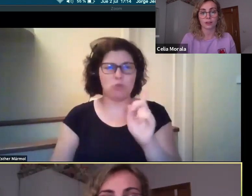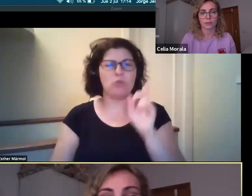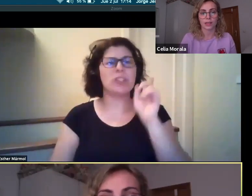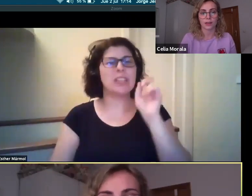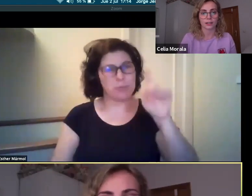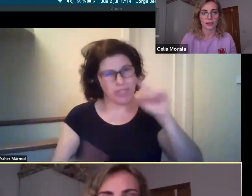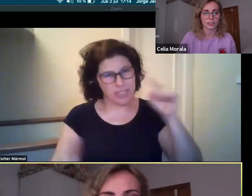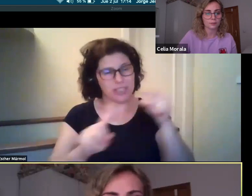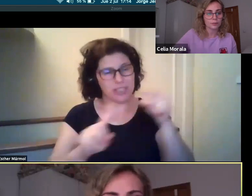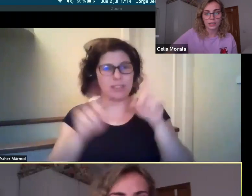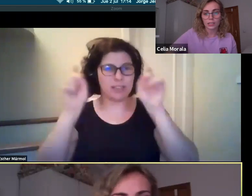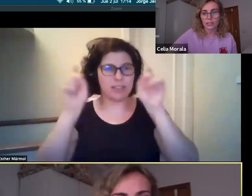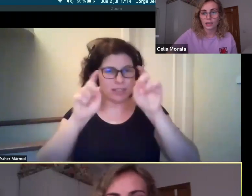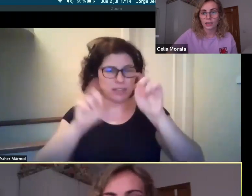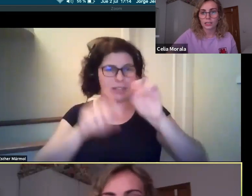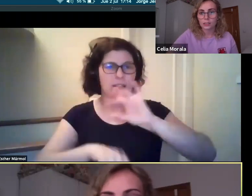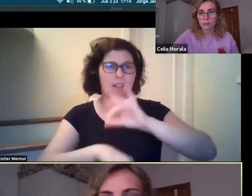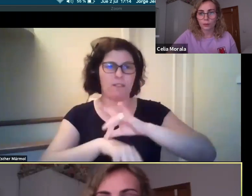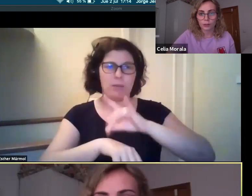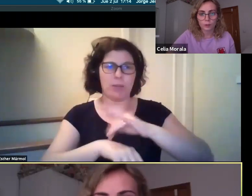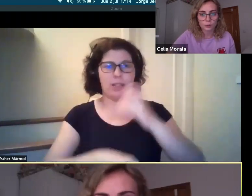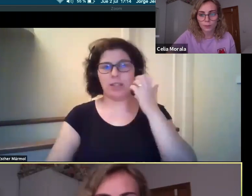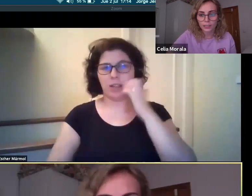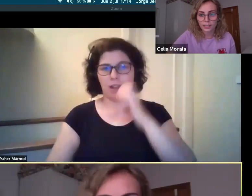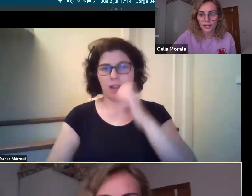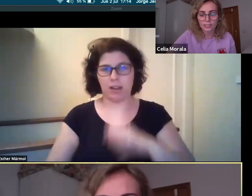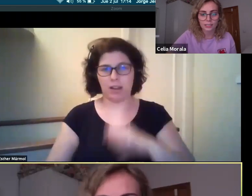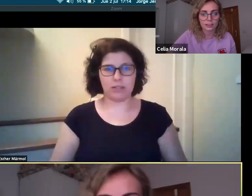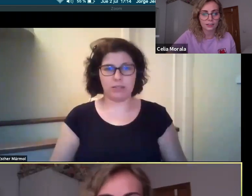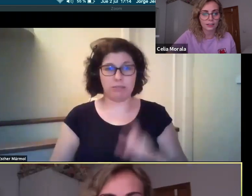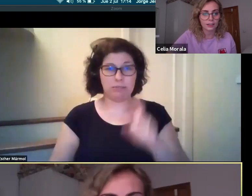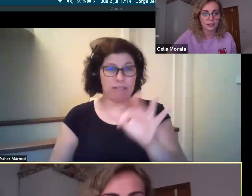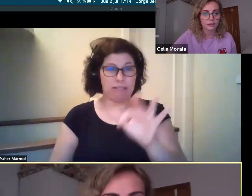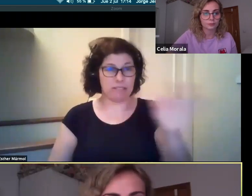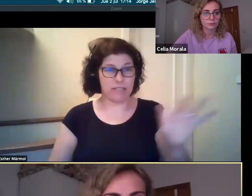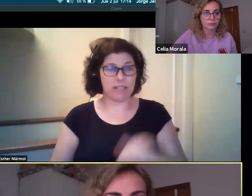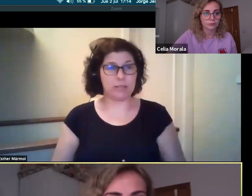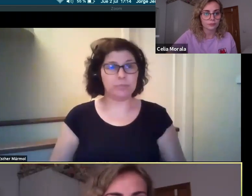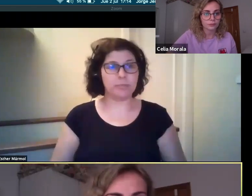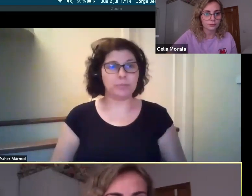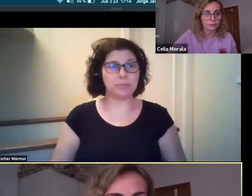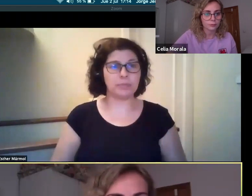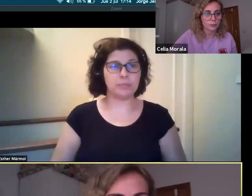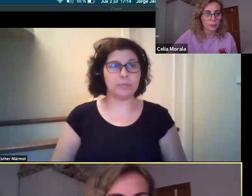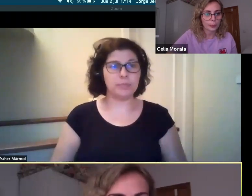de enfermedades raras. Si podemos pasar a la siguiente.